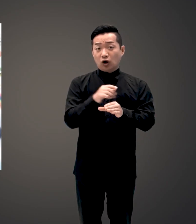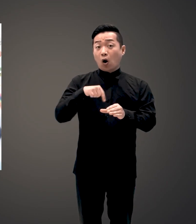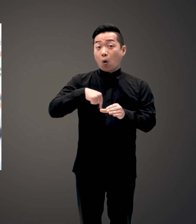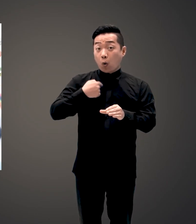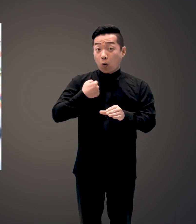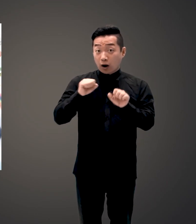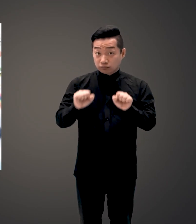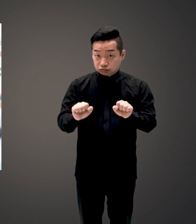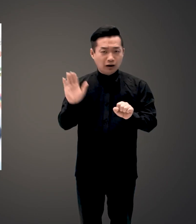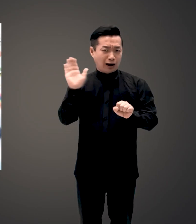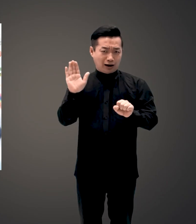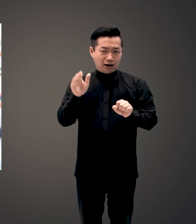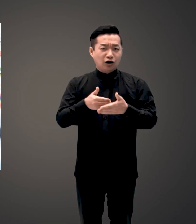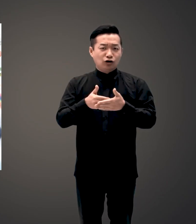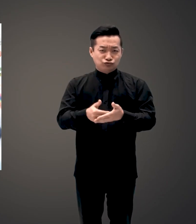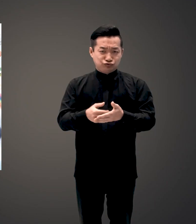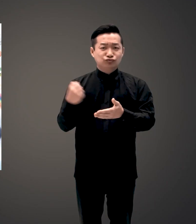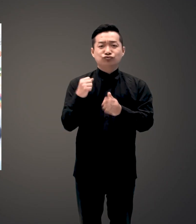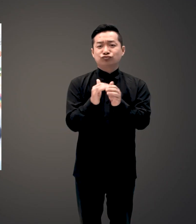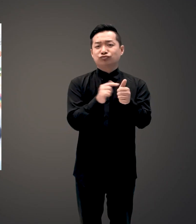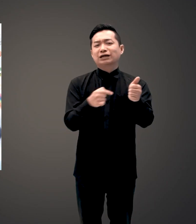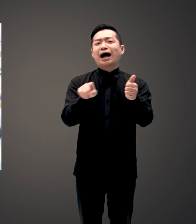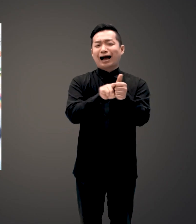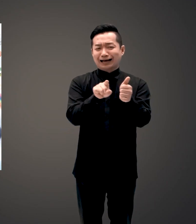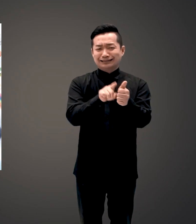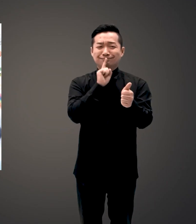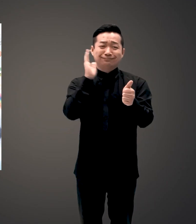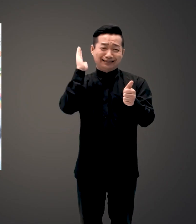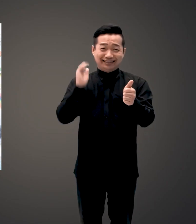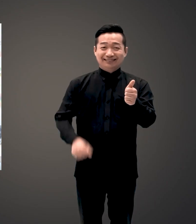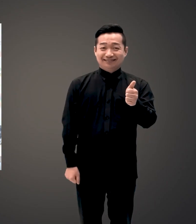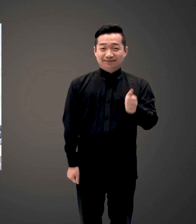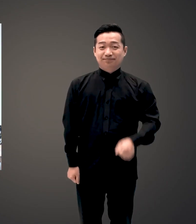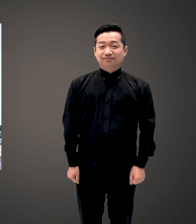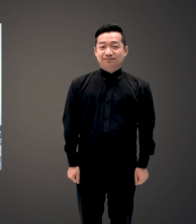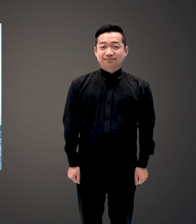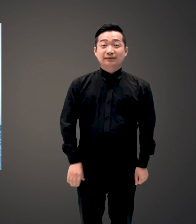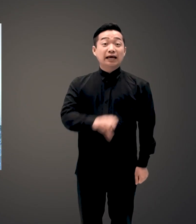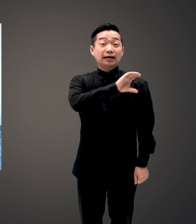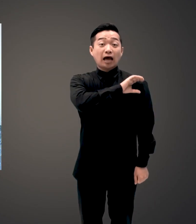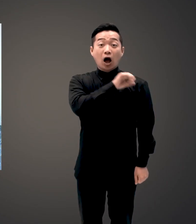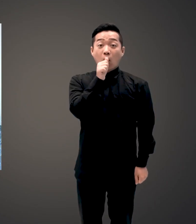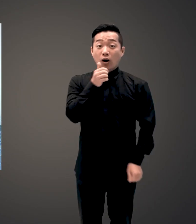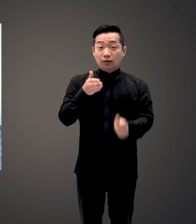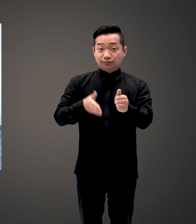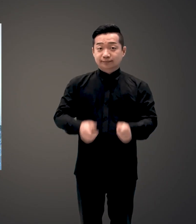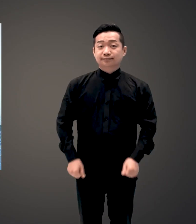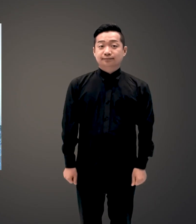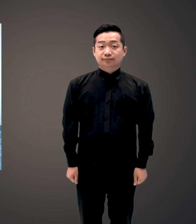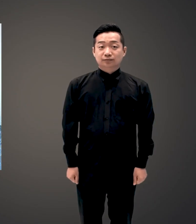잡스도 이뤄내지 못한 시가총액 세계 1위 기업에 당당히 애플을 올려놓았다.